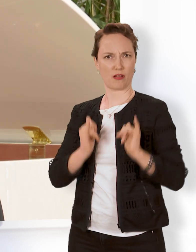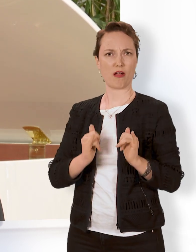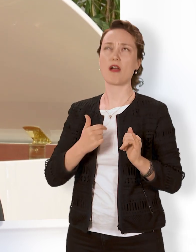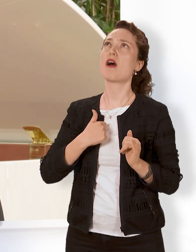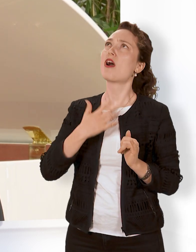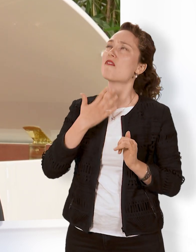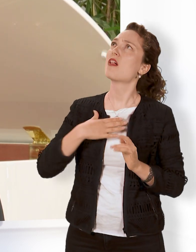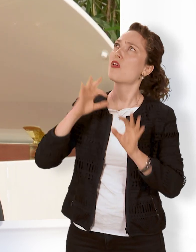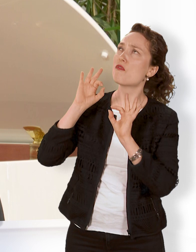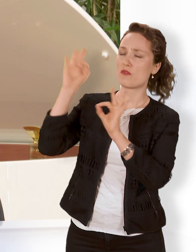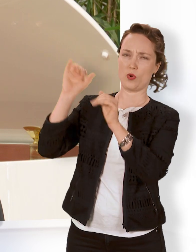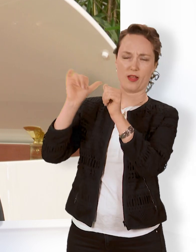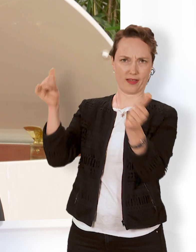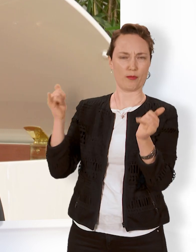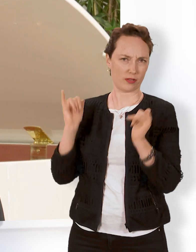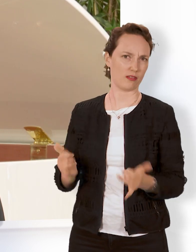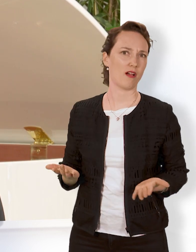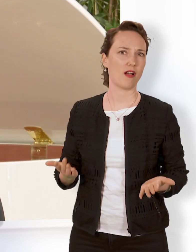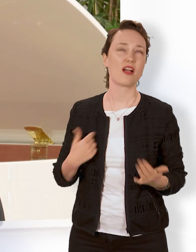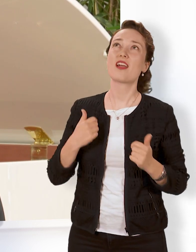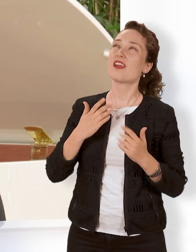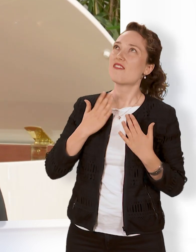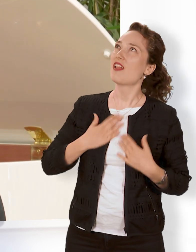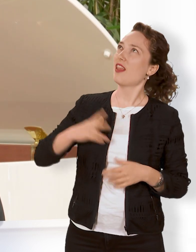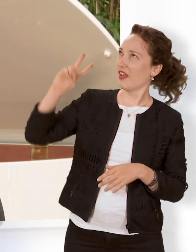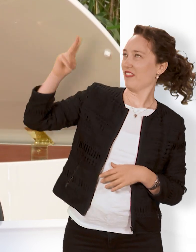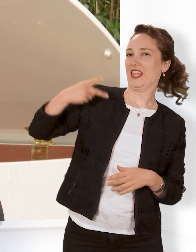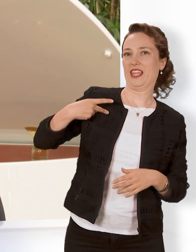für ihn leben. Ich möchte so